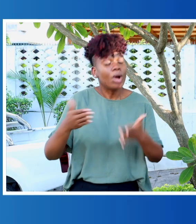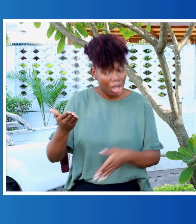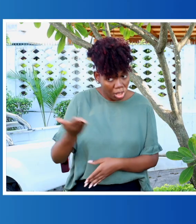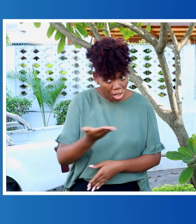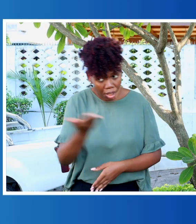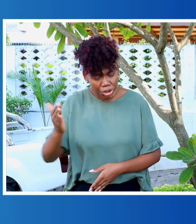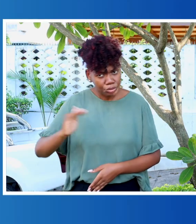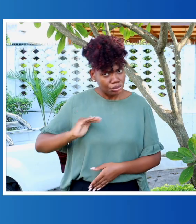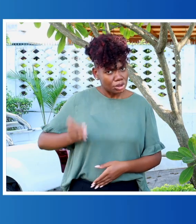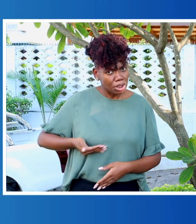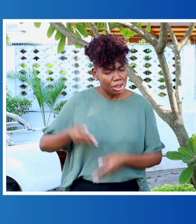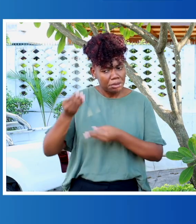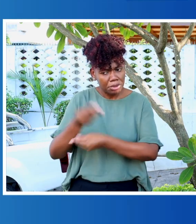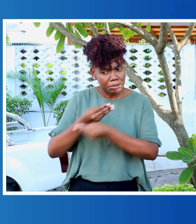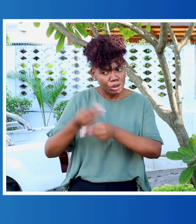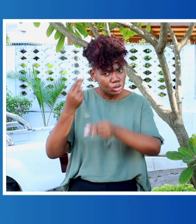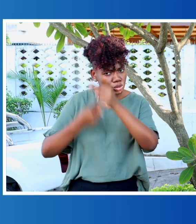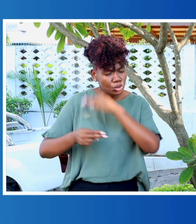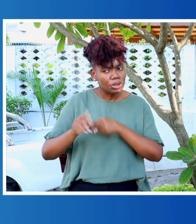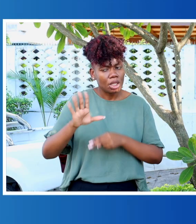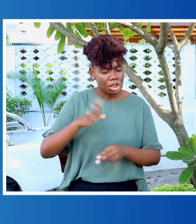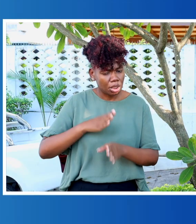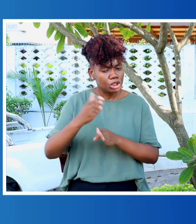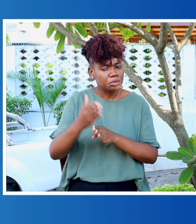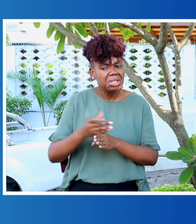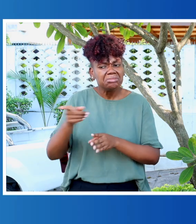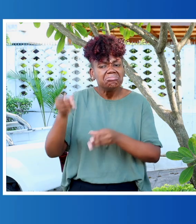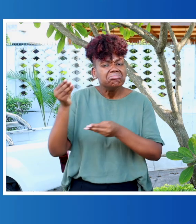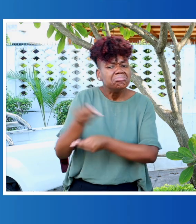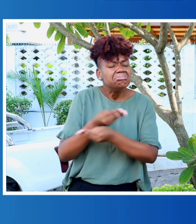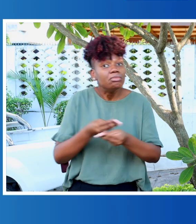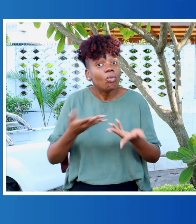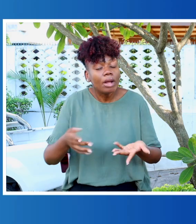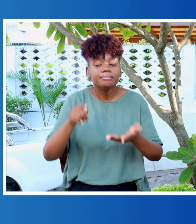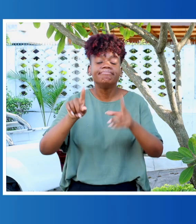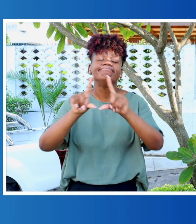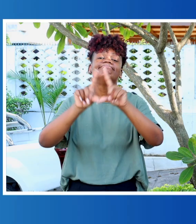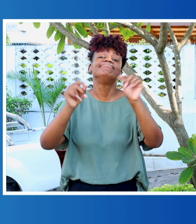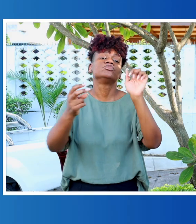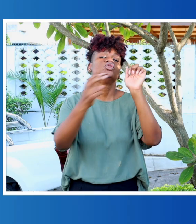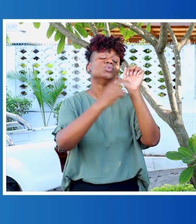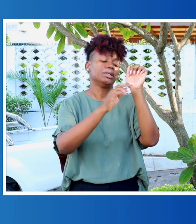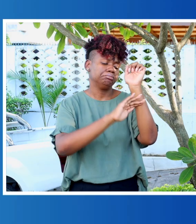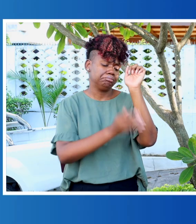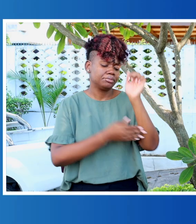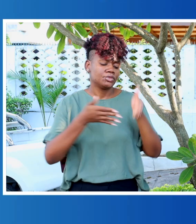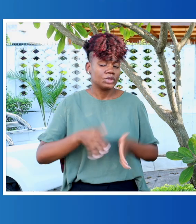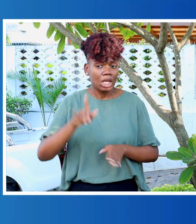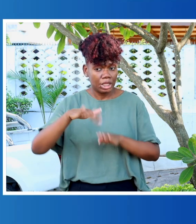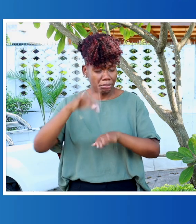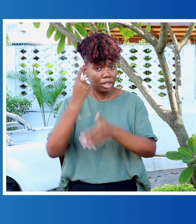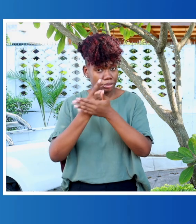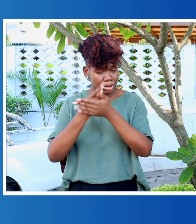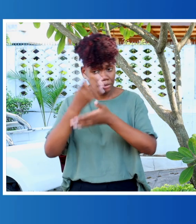sobre a capacitação de mulheres surdas em saúde sexual e reprodutiva, com o objetivo de dotá-las de noções básicas sobre o